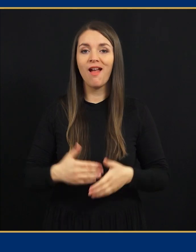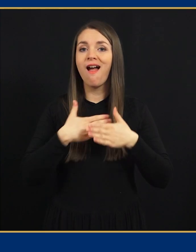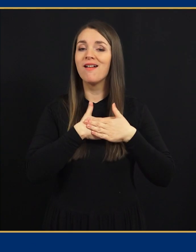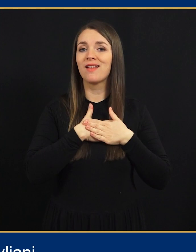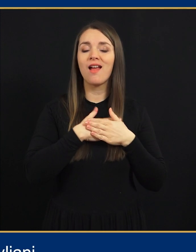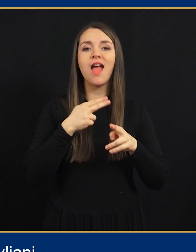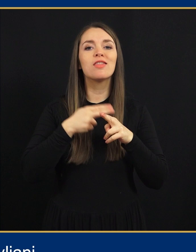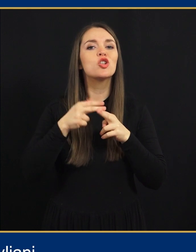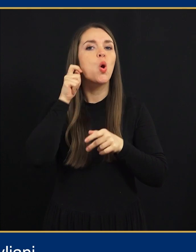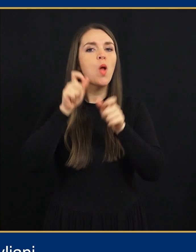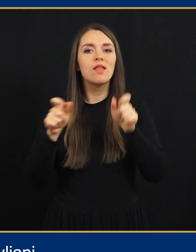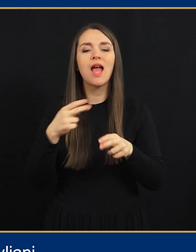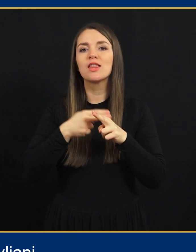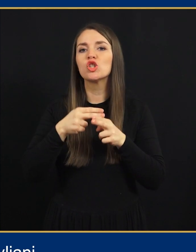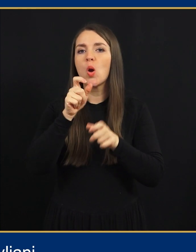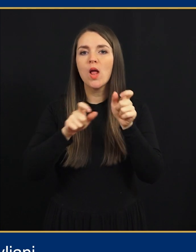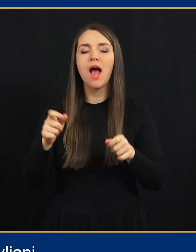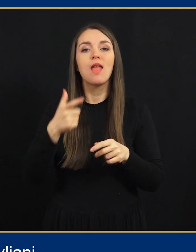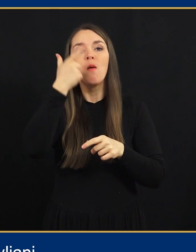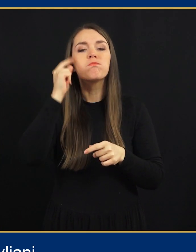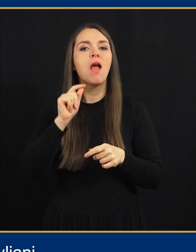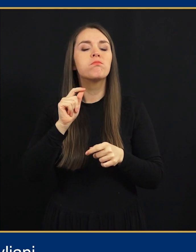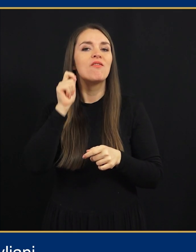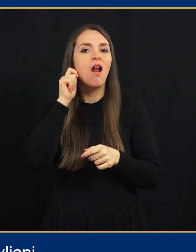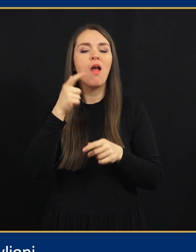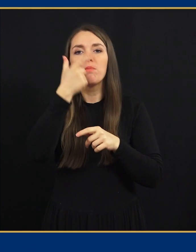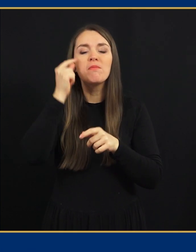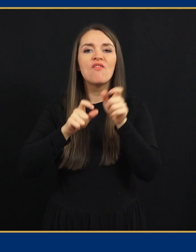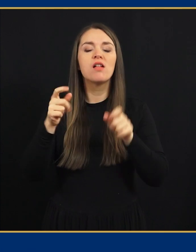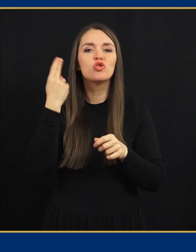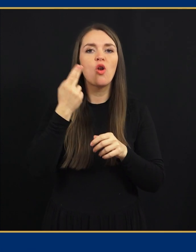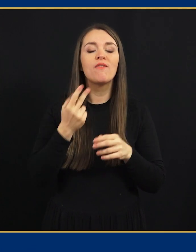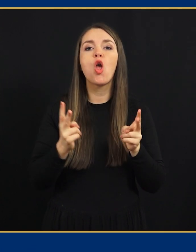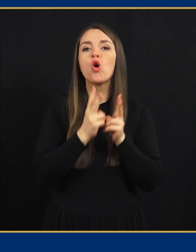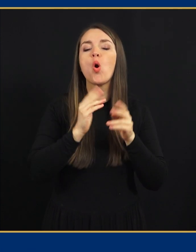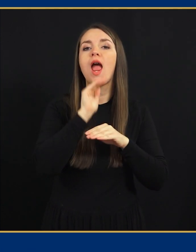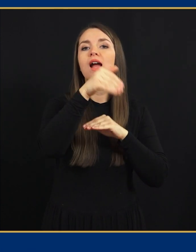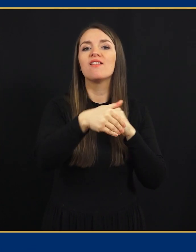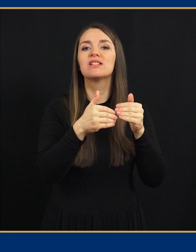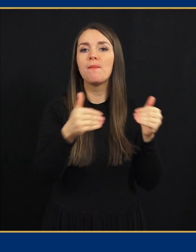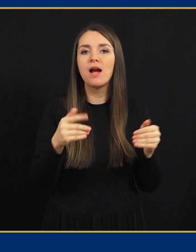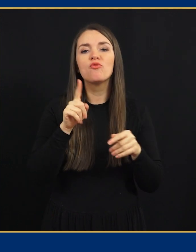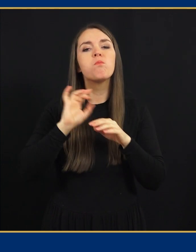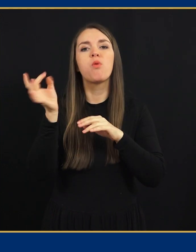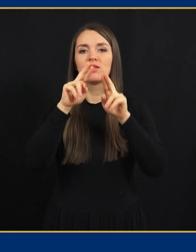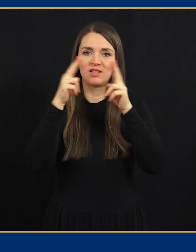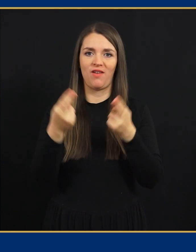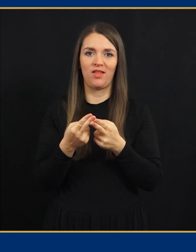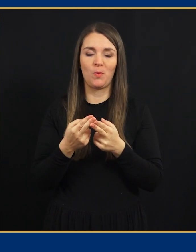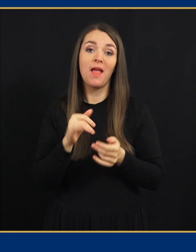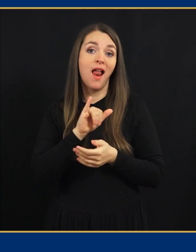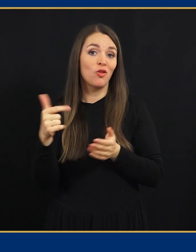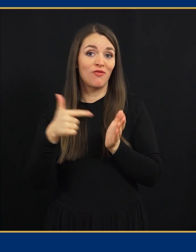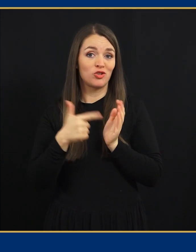Drage državljanke in državljani, prebivalke in prebivalci Slovenije, rojaki v zamejstvu in po svetu.